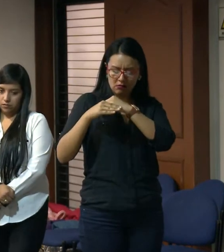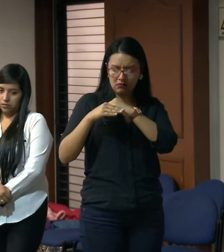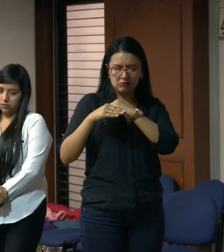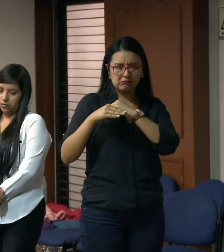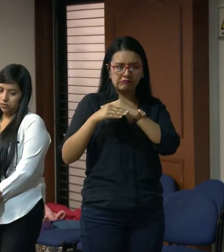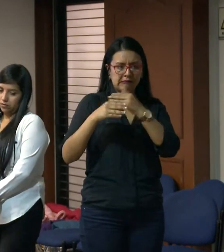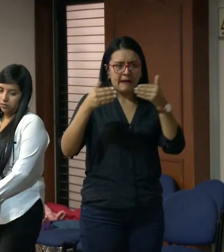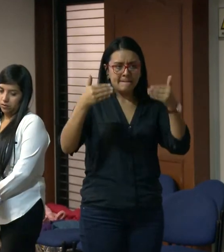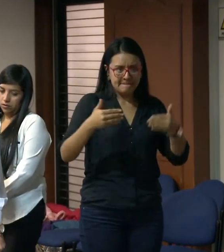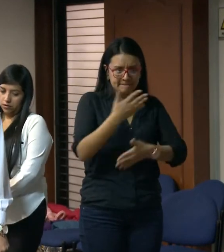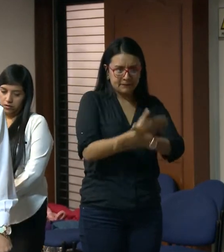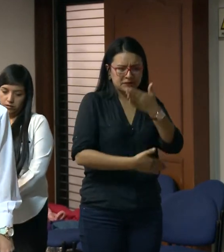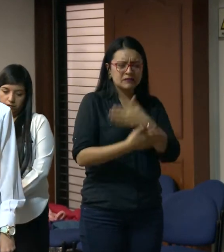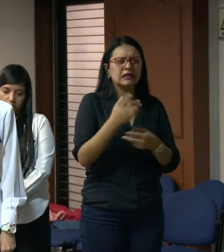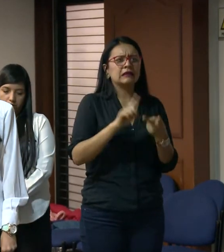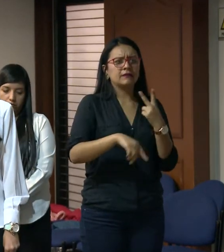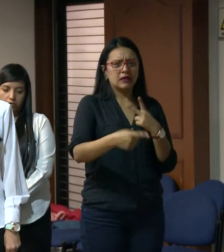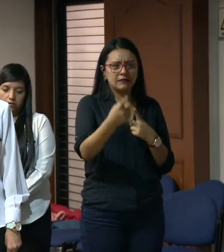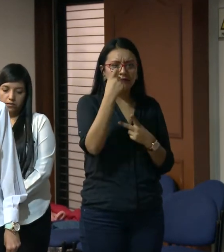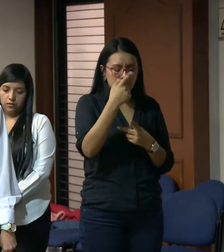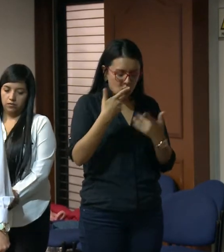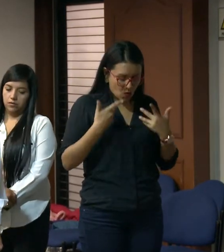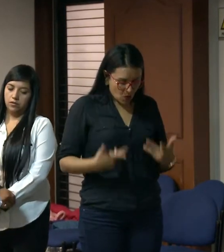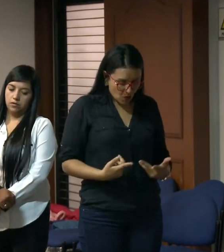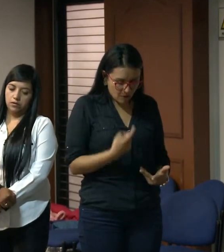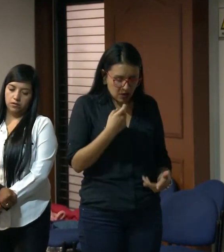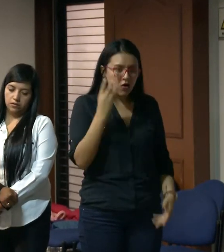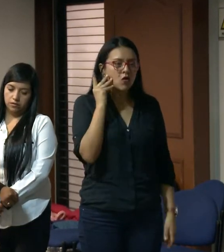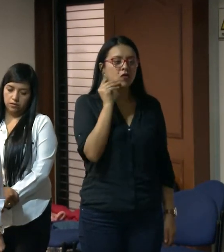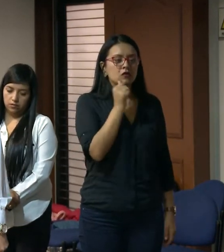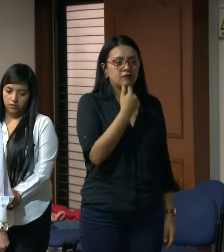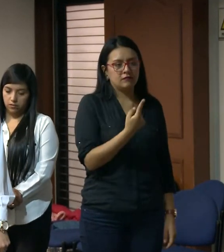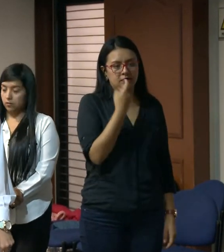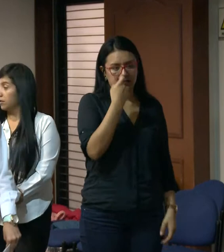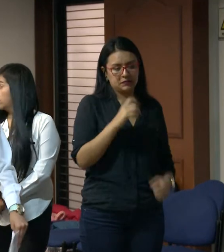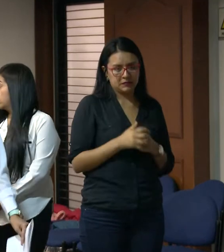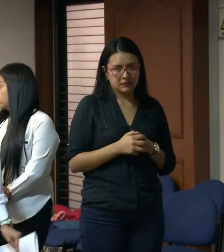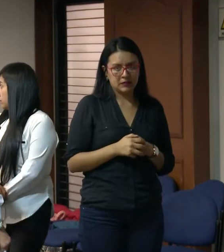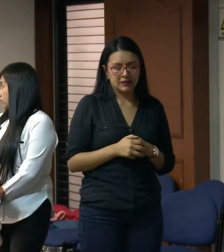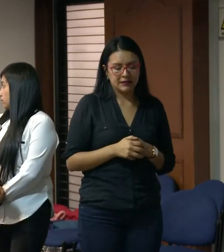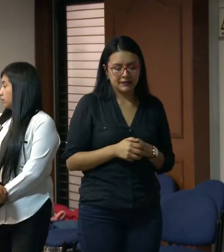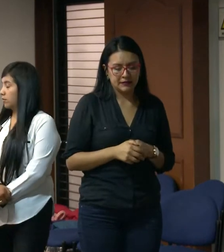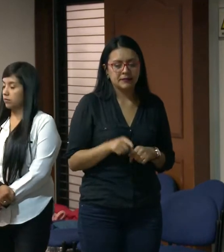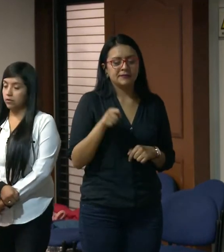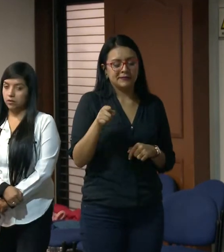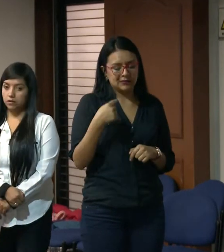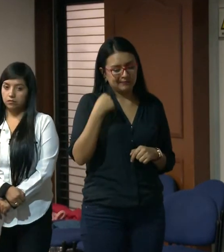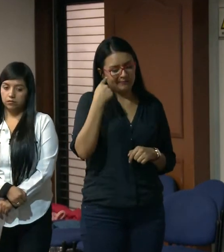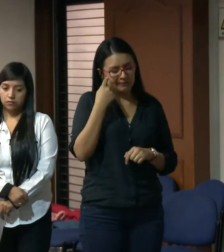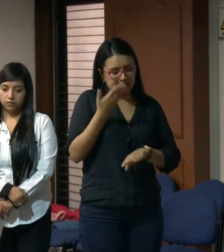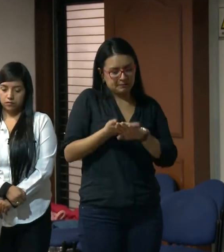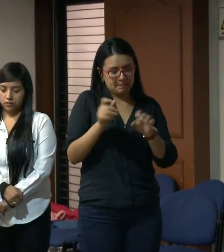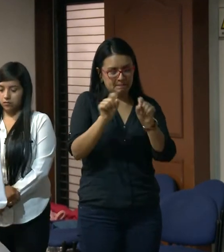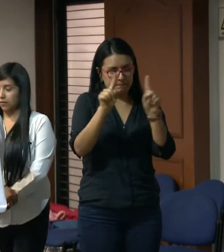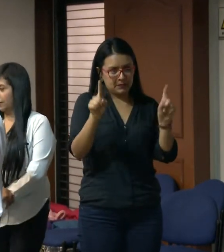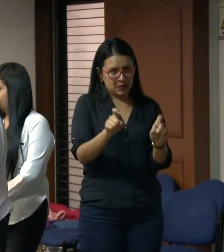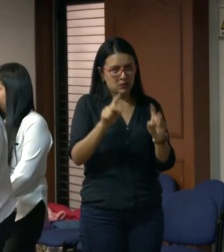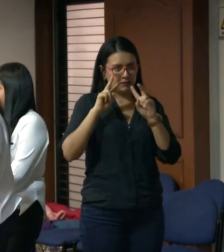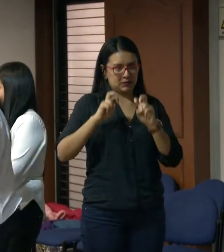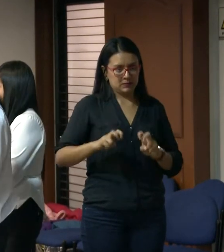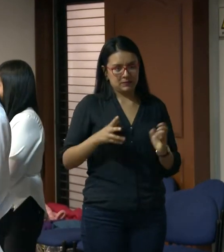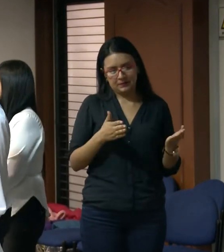también decían que era la falta de algún miembro o sentido. Por esta razón, se planteó la siguiente pregunta de